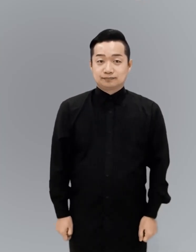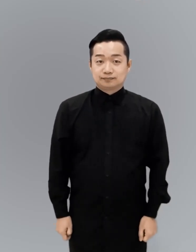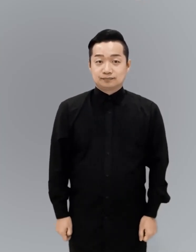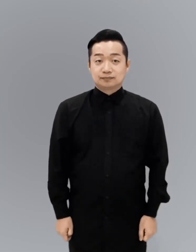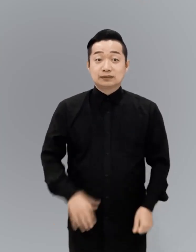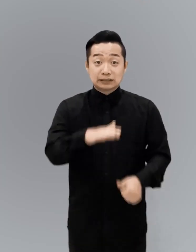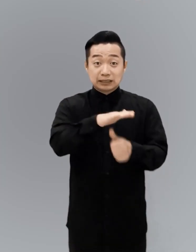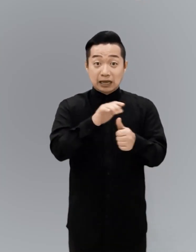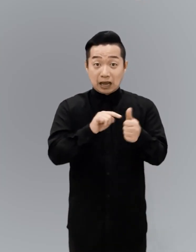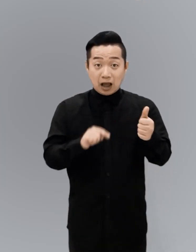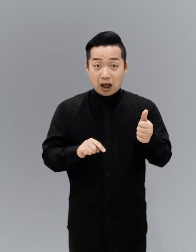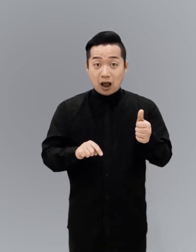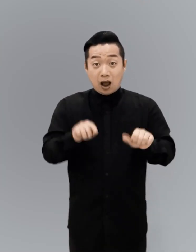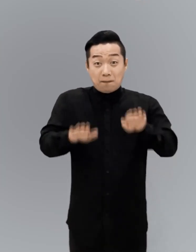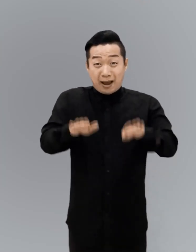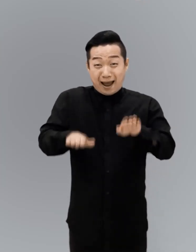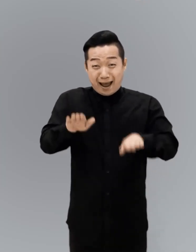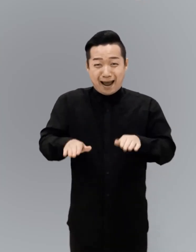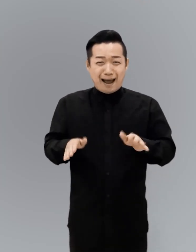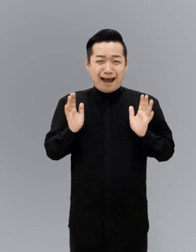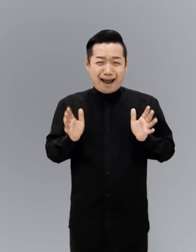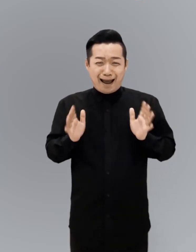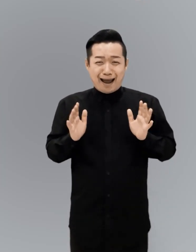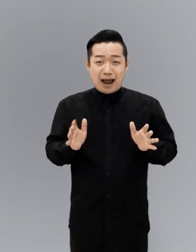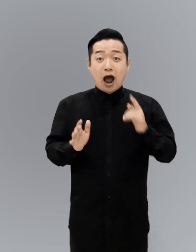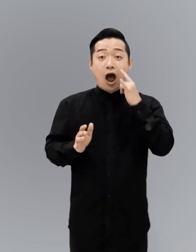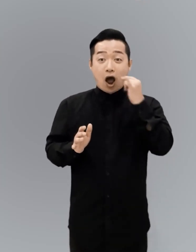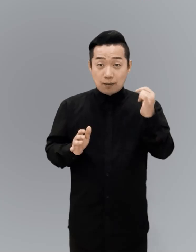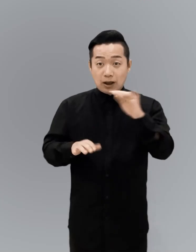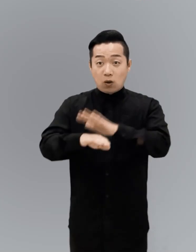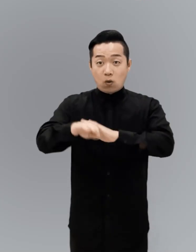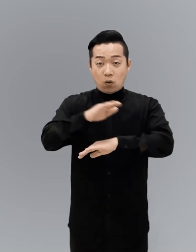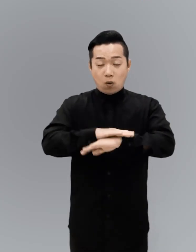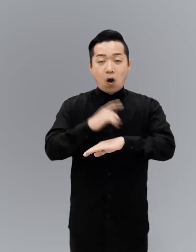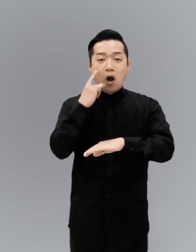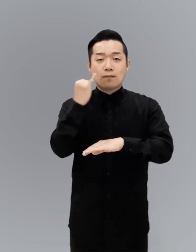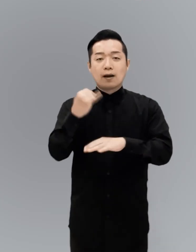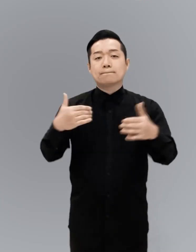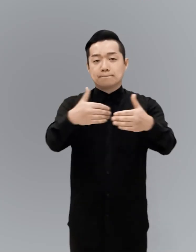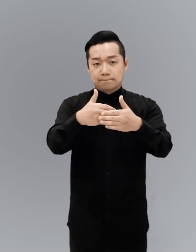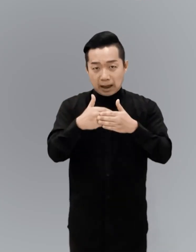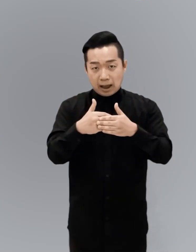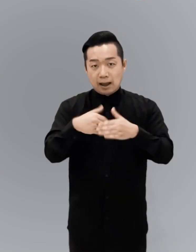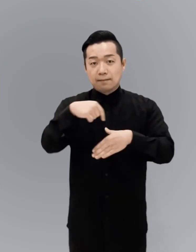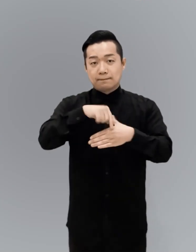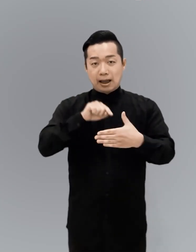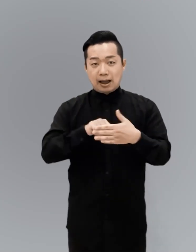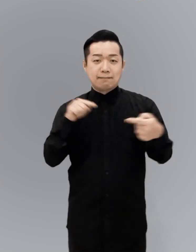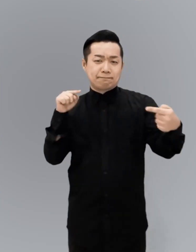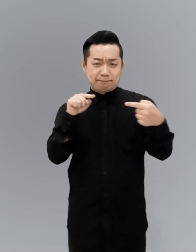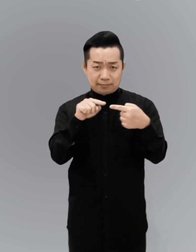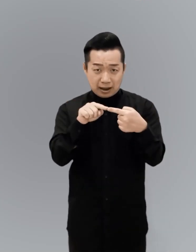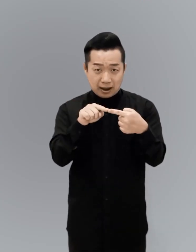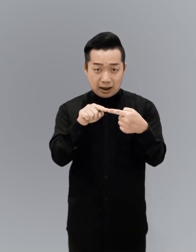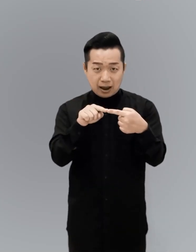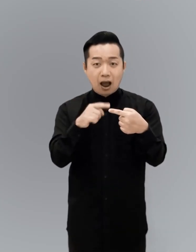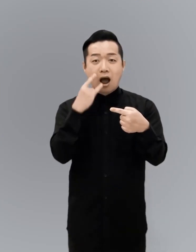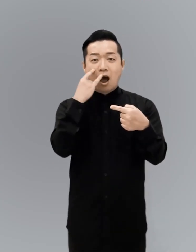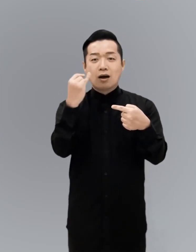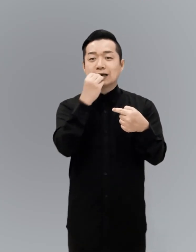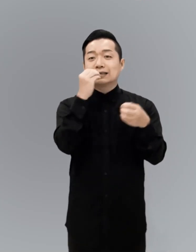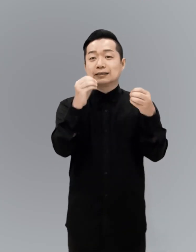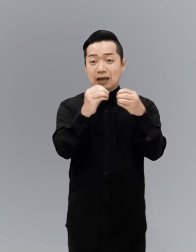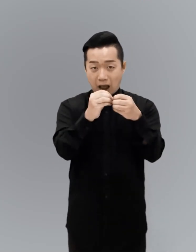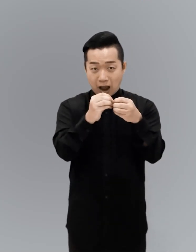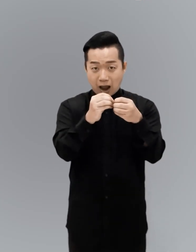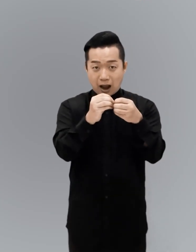때문에 아이가 두 발로 뛰어서 엄마를 두 손으로 와락 안고 마음을 대면서